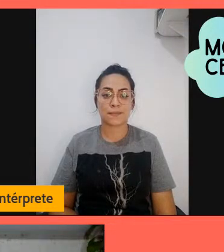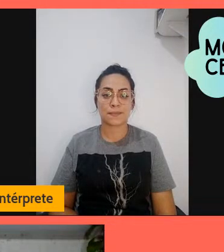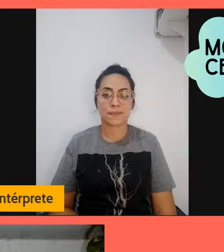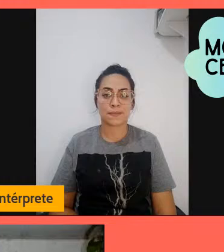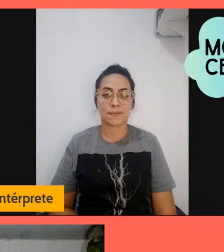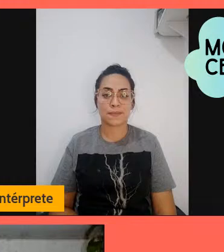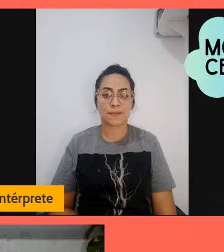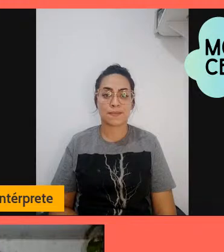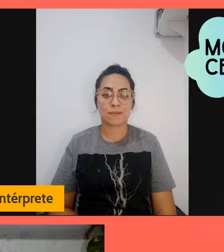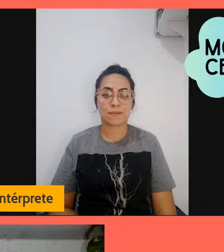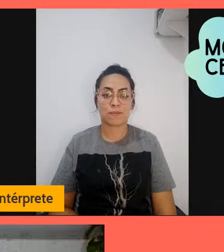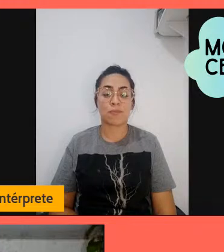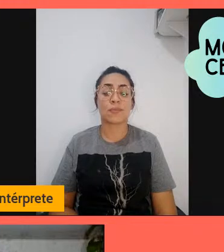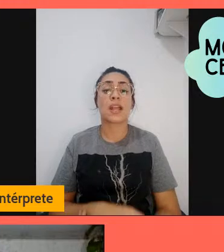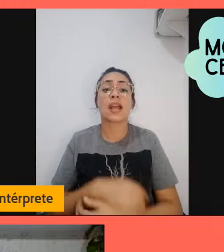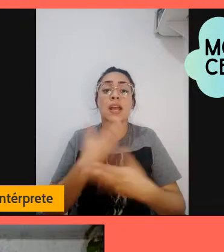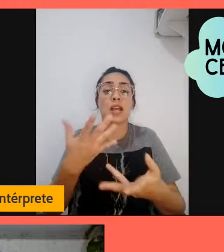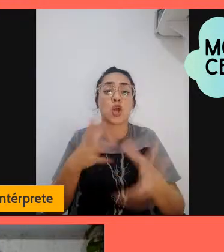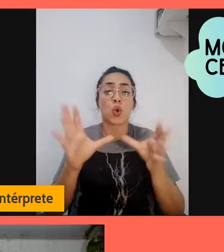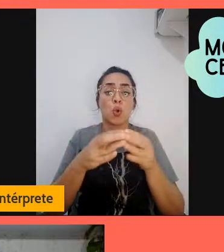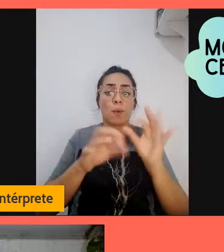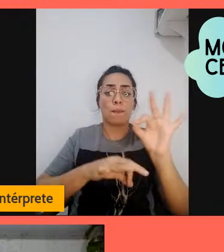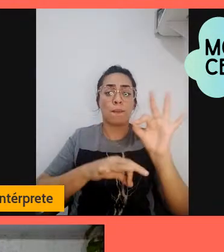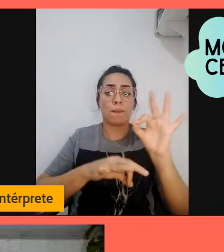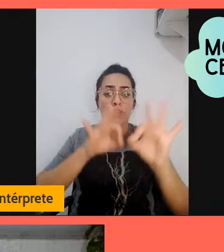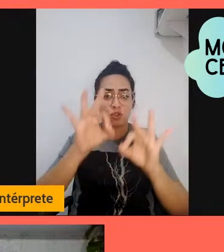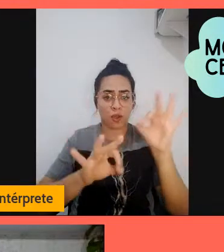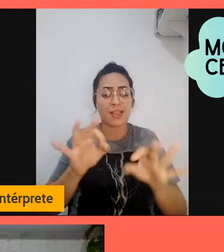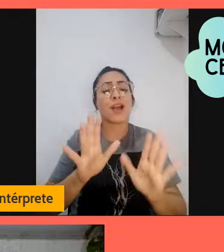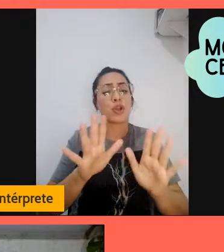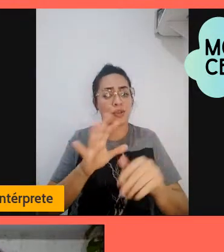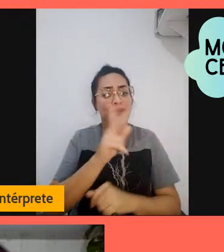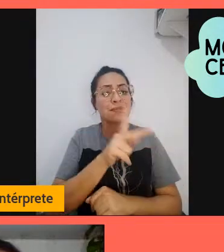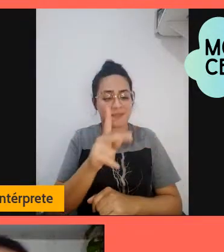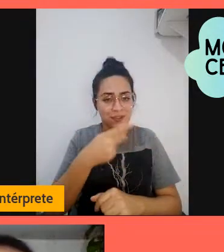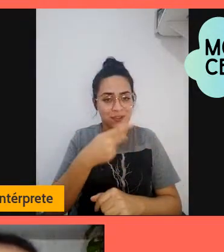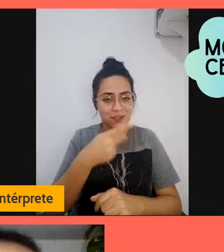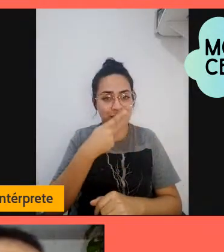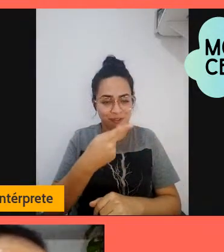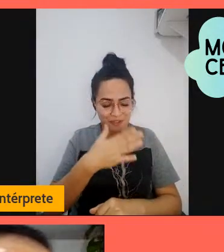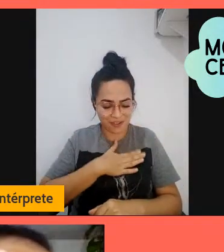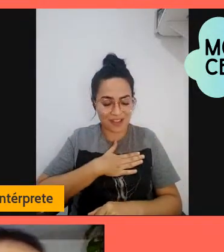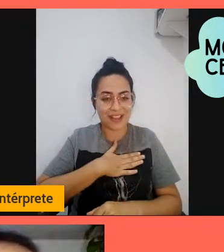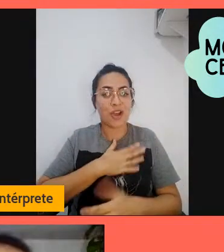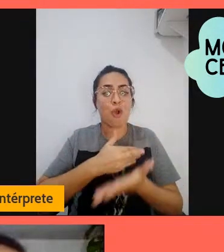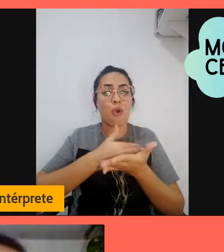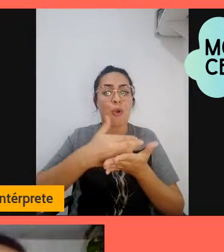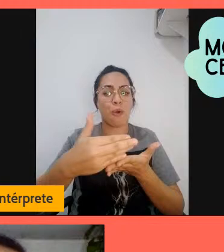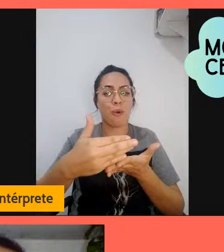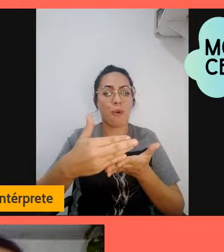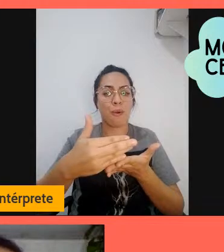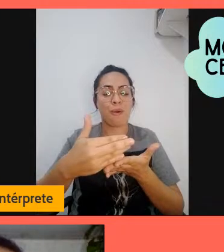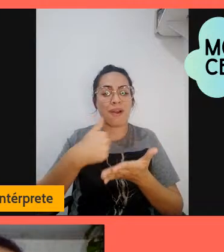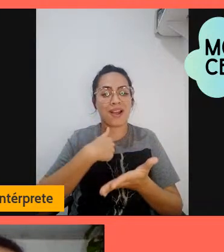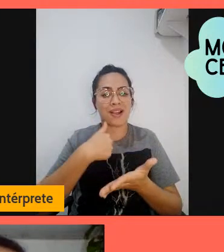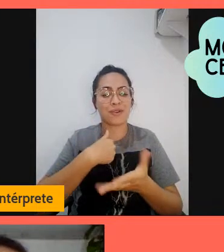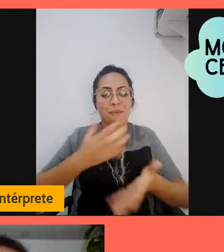Bem, enquanto o pessoal se organiza, professor Tibo, deixa eu começar aqui a motivar, né?